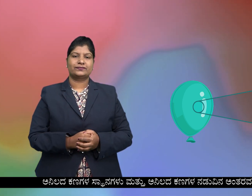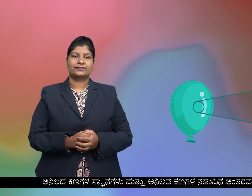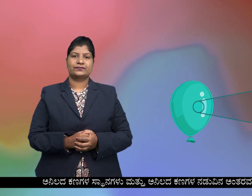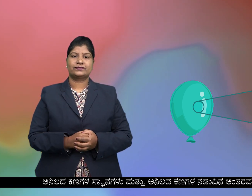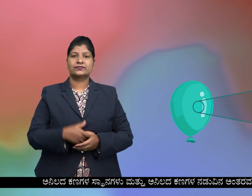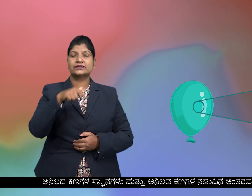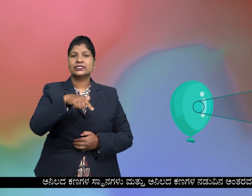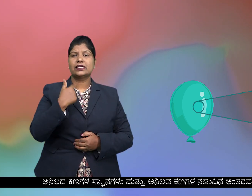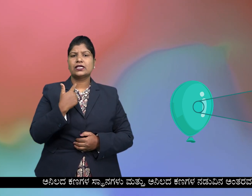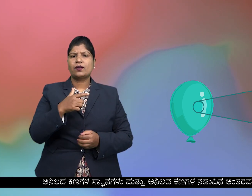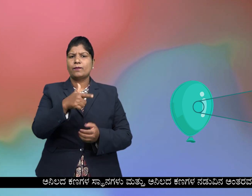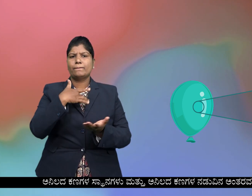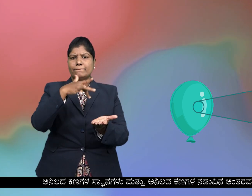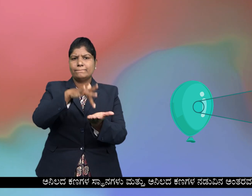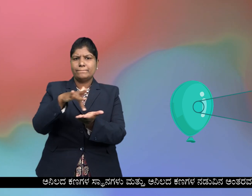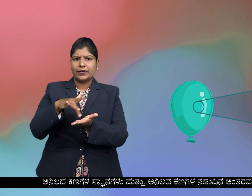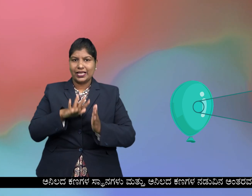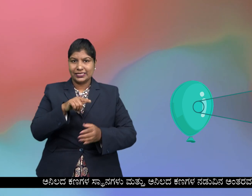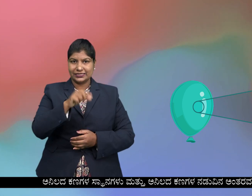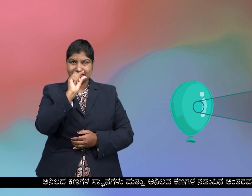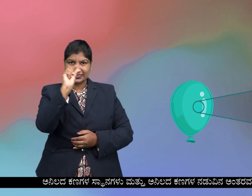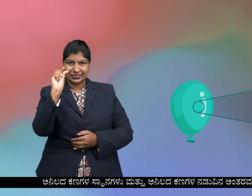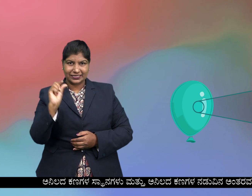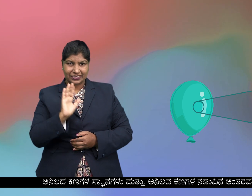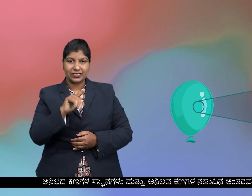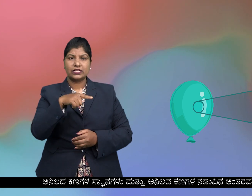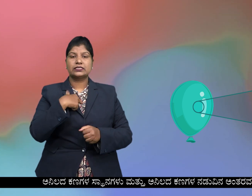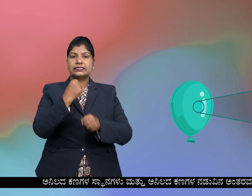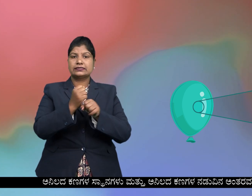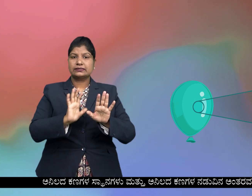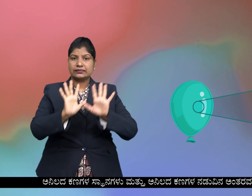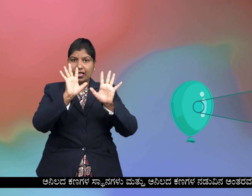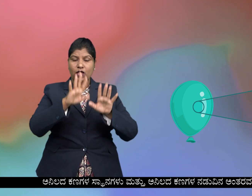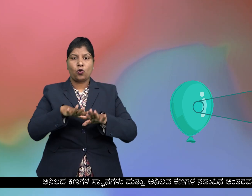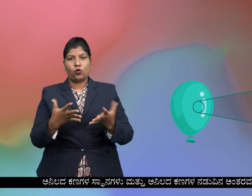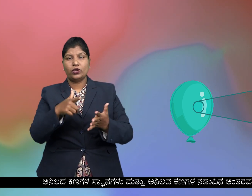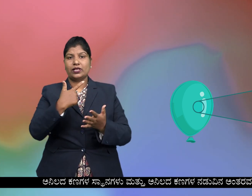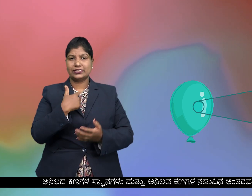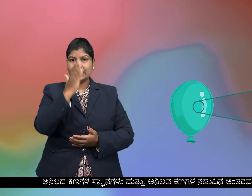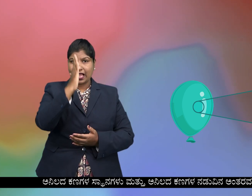ಅನಿಲದ ಕಣಗಳ ಸ್ಥಾನಗಳು ಮತ್ತು ಅನಿಲದ ಕಣಗಳ ನಡುವಿನ ಅಂತರವನ್ನು ಸ್ಥಿರವಾಗಿಲ್ಲ.